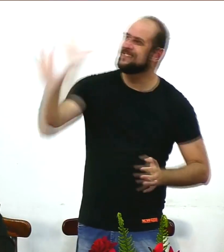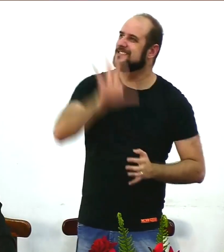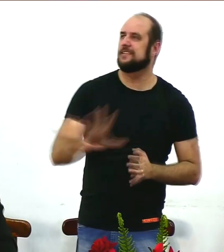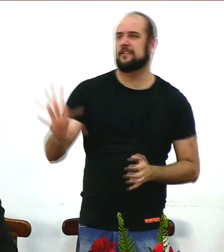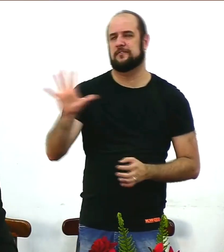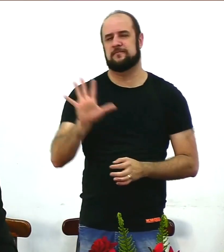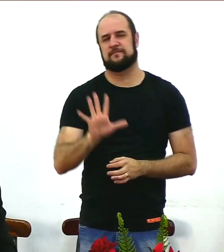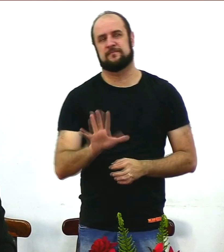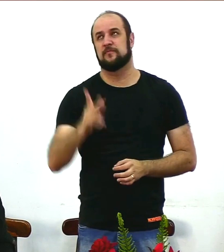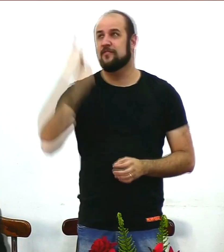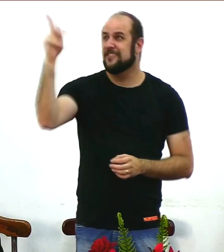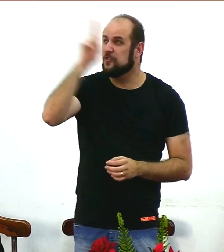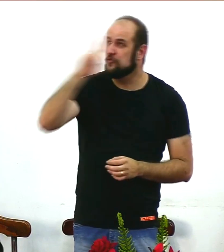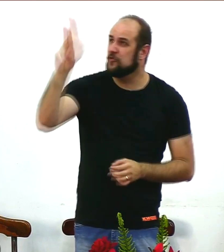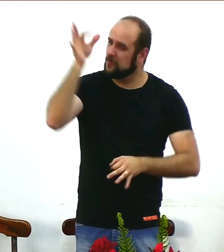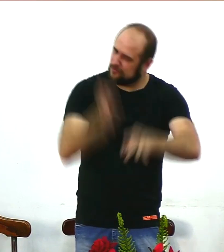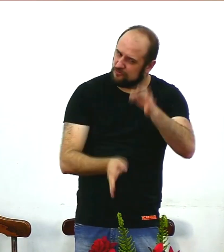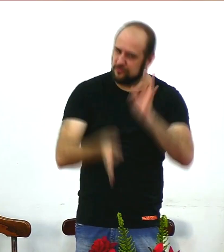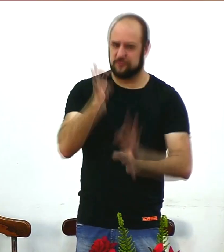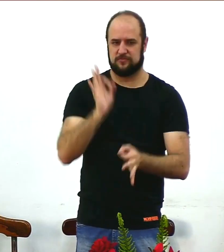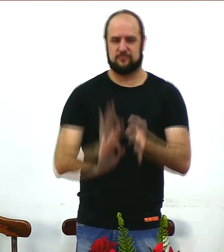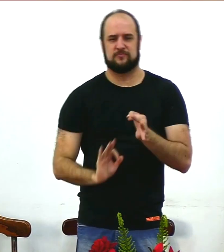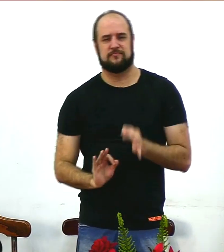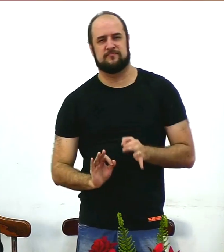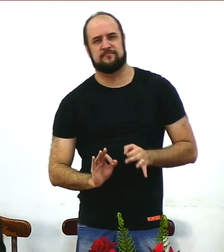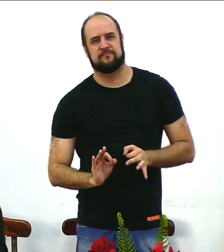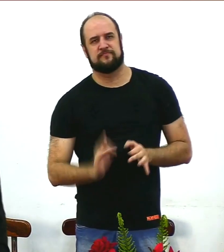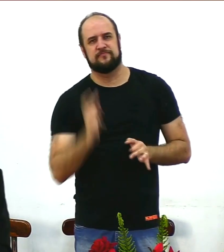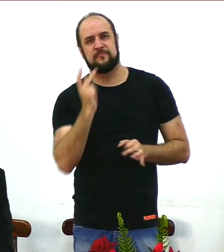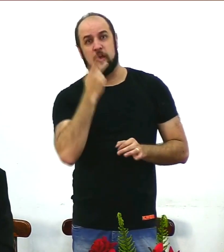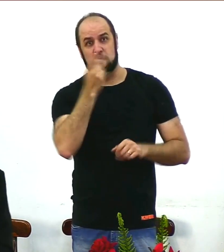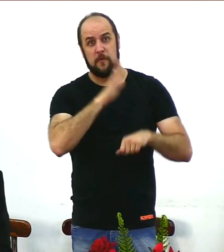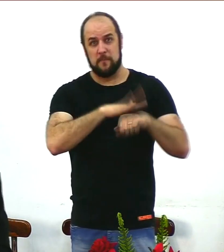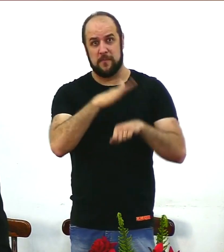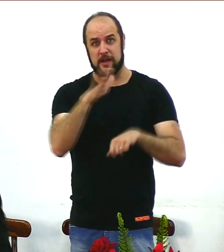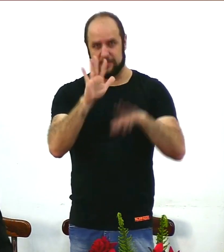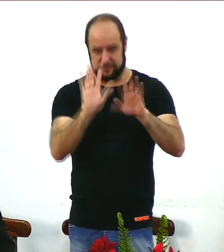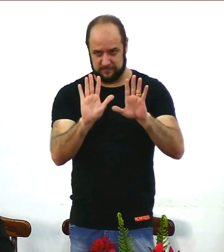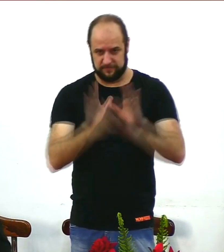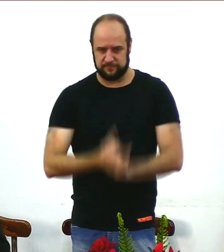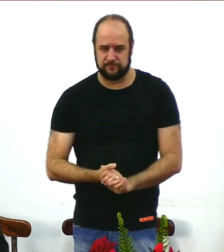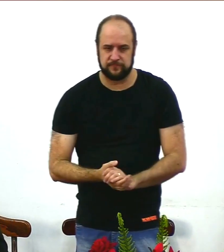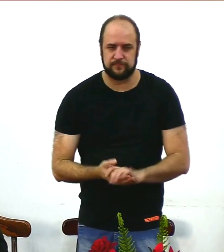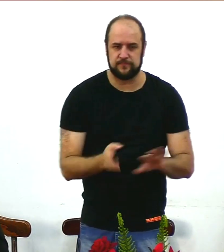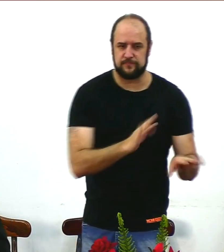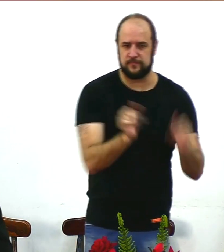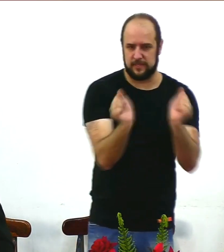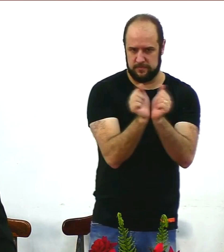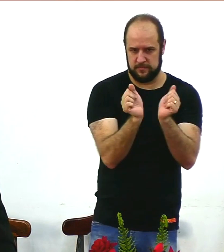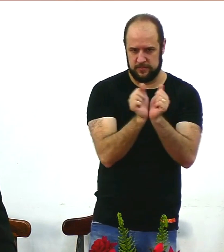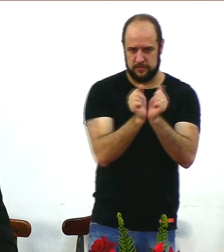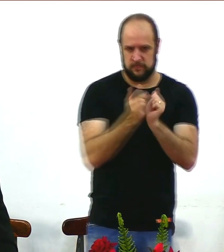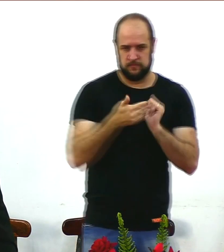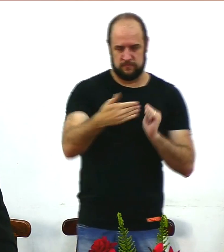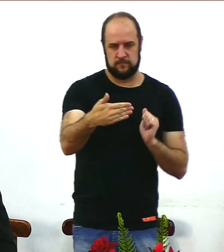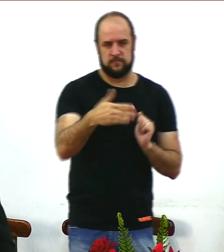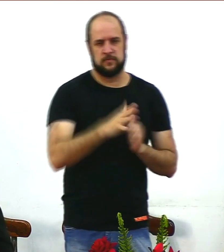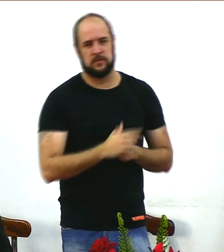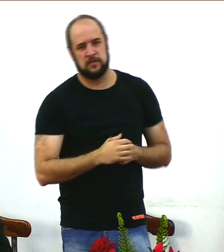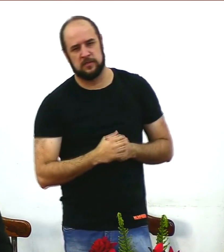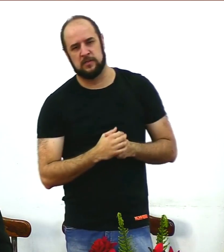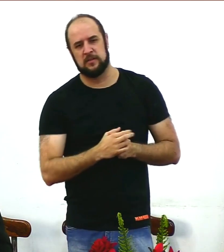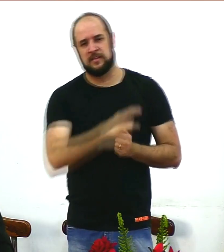dizem: Senhor, não estão zombando só de nós. Quando disseram arrasai, é a tua